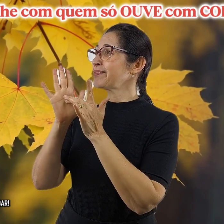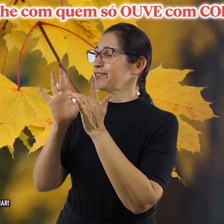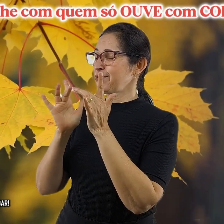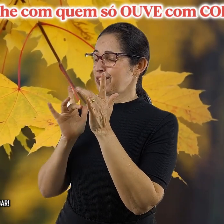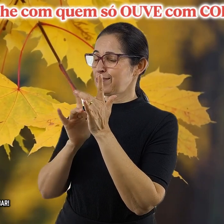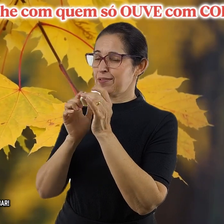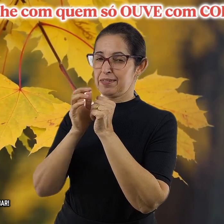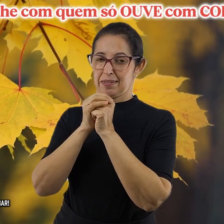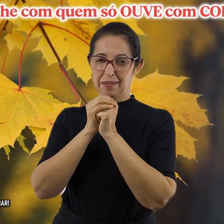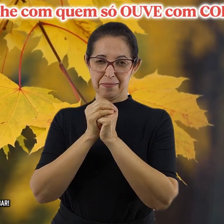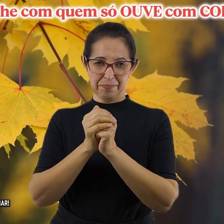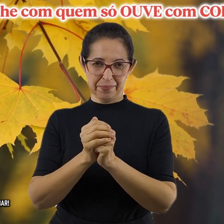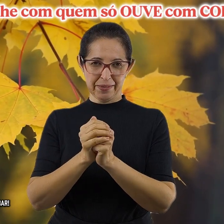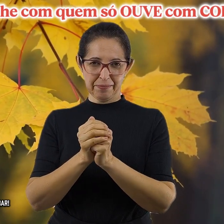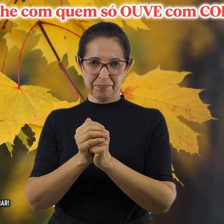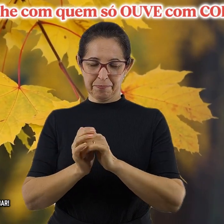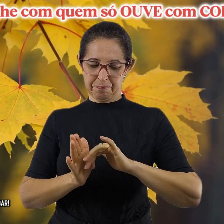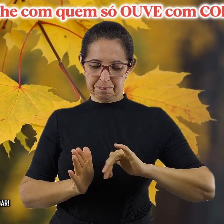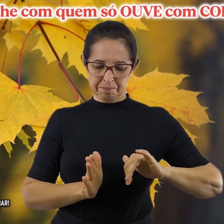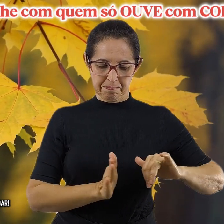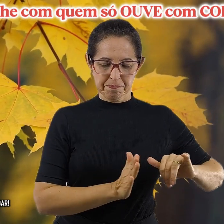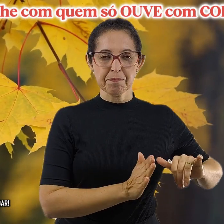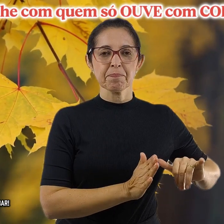Jesus. A igreja pode se assentar.